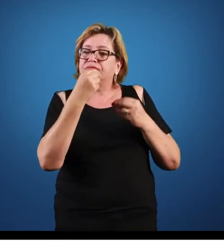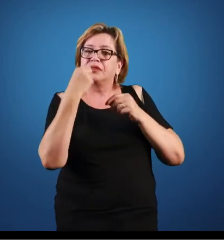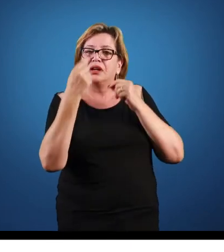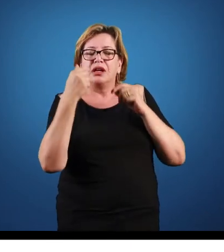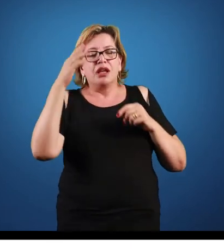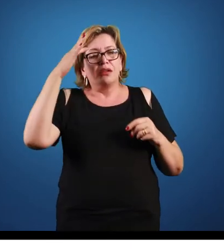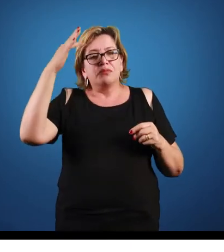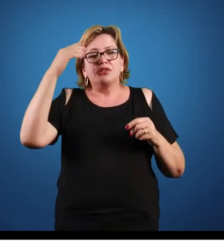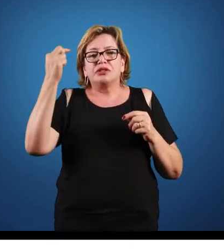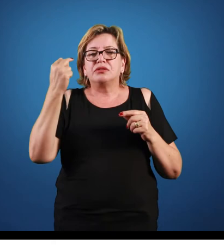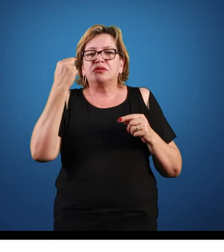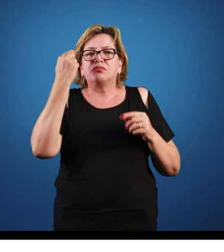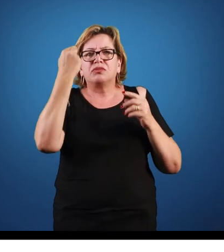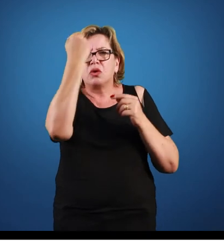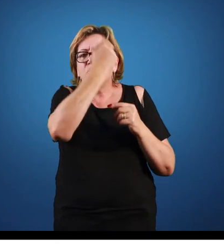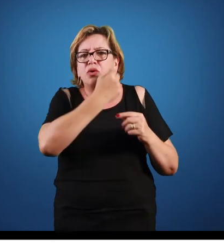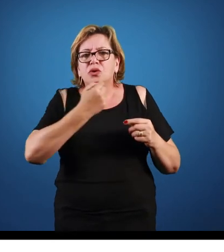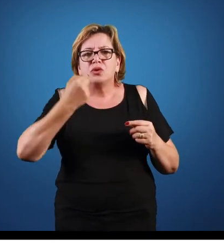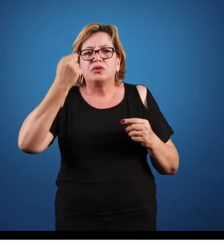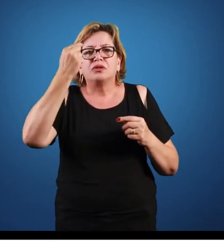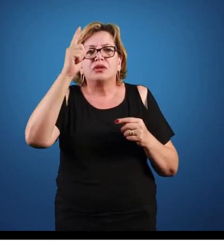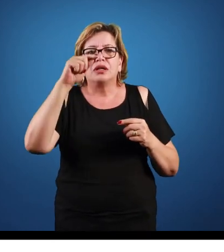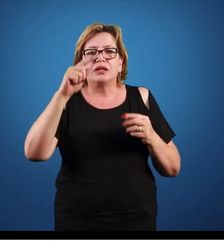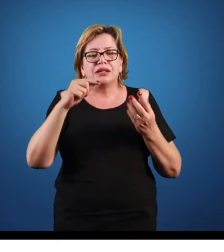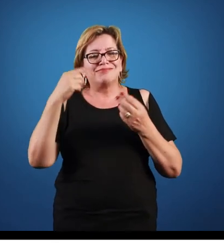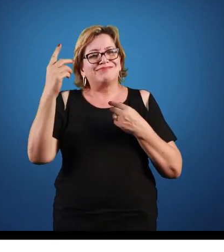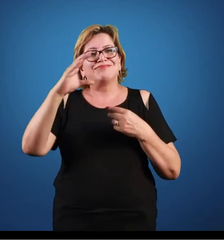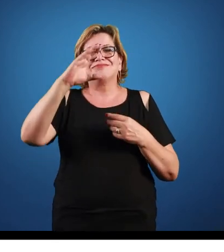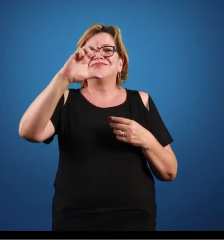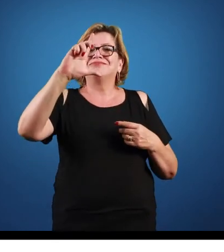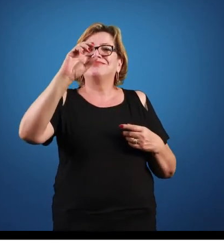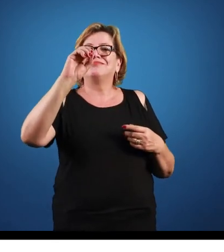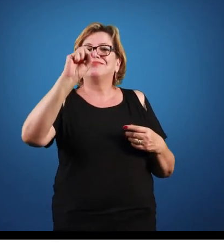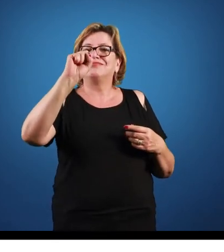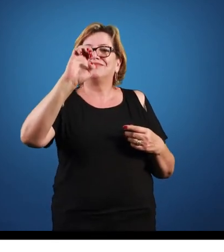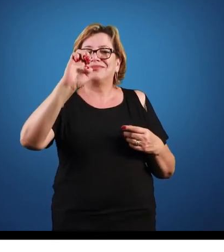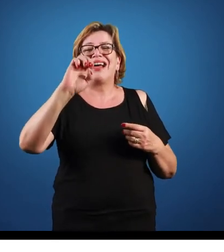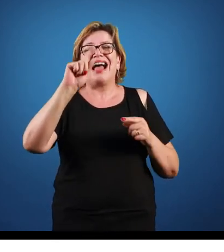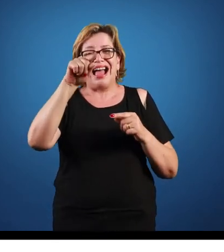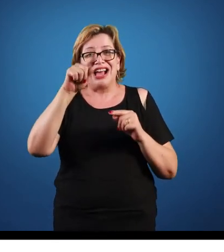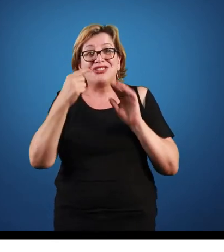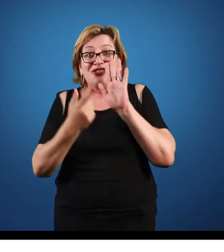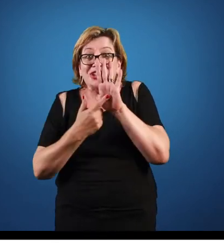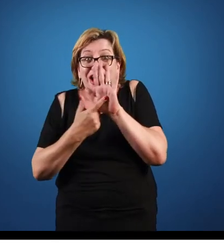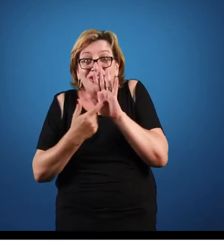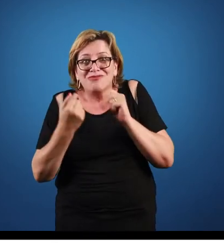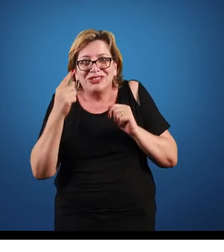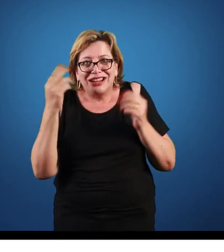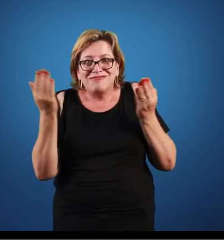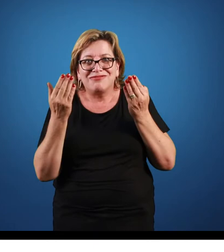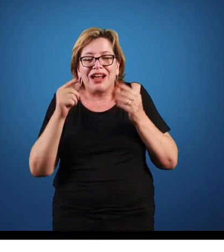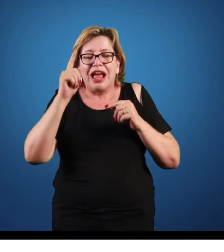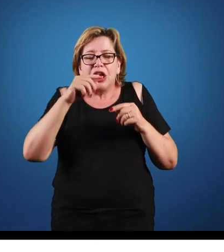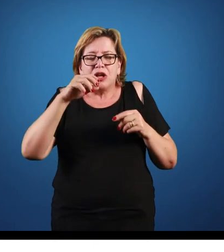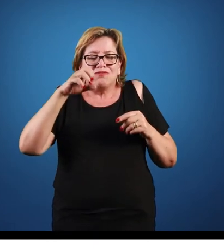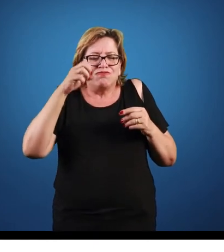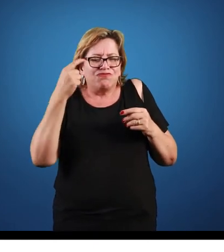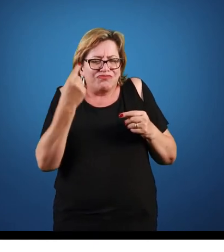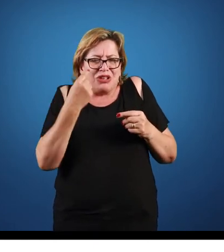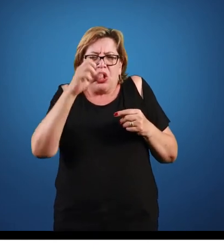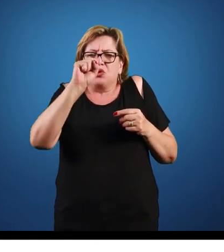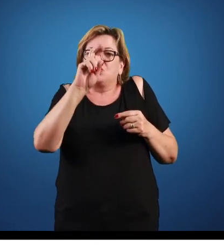onde eu tava apareceu no meu rosto isso seria um plano com o zap isso aqui é isso que estamos vendo agora é um super com o zap